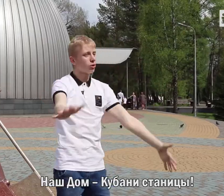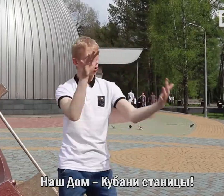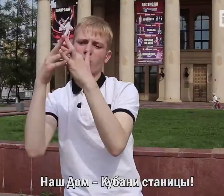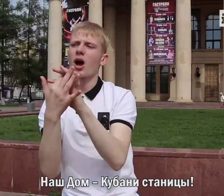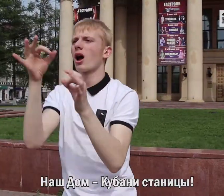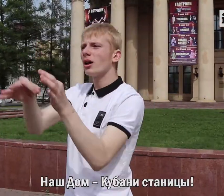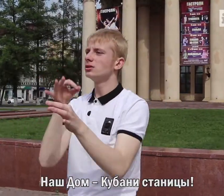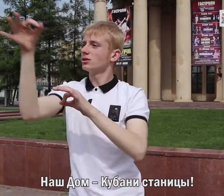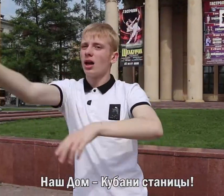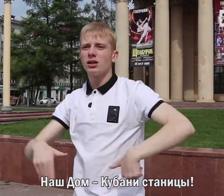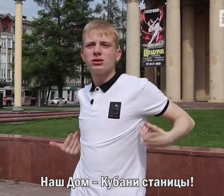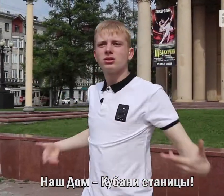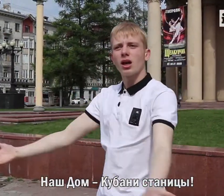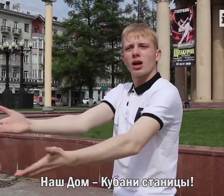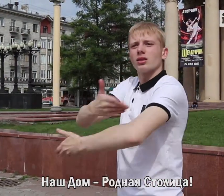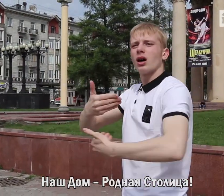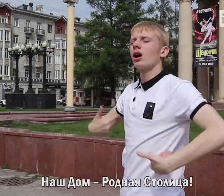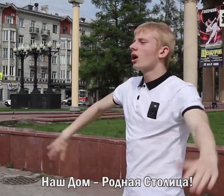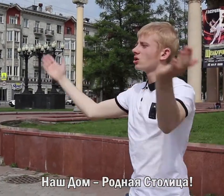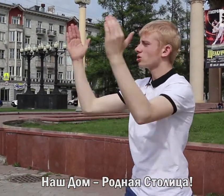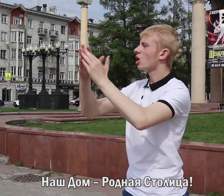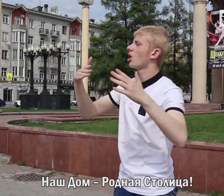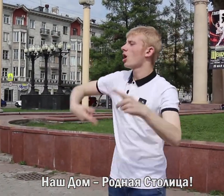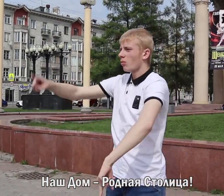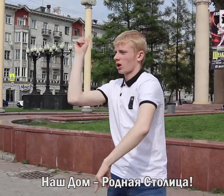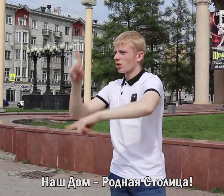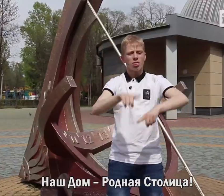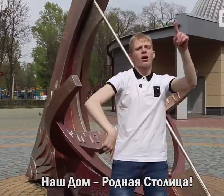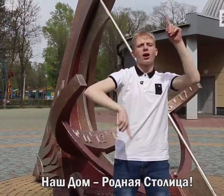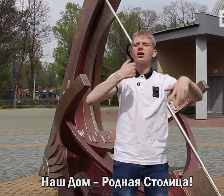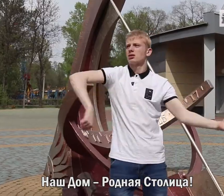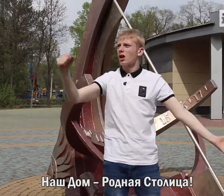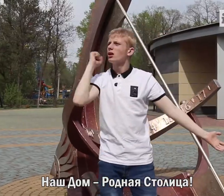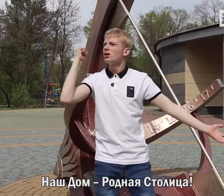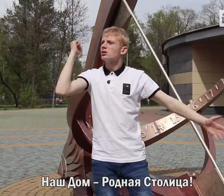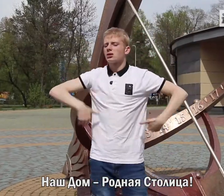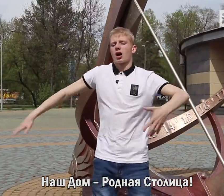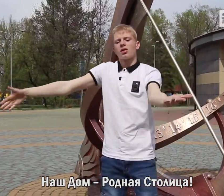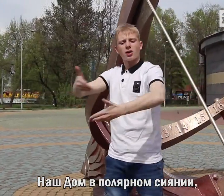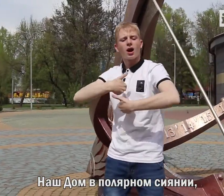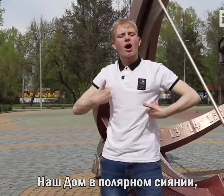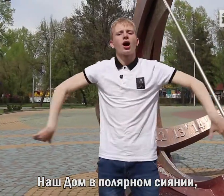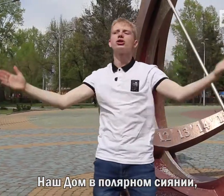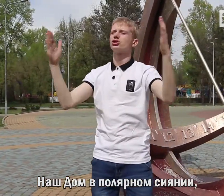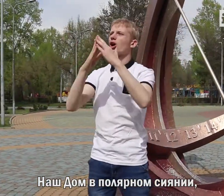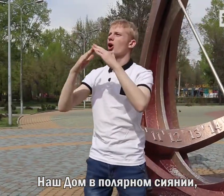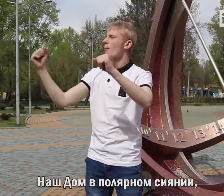в Кубани станицы, на что родная столица, на что